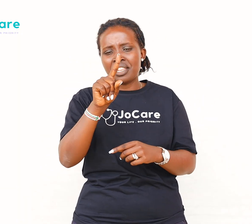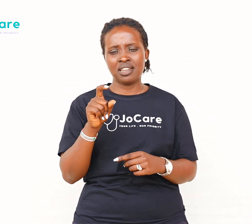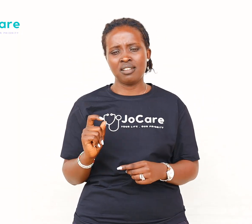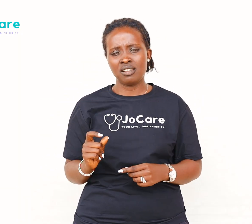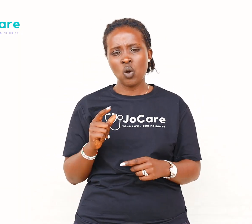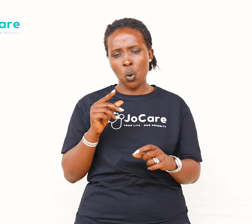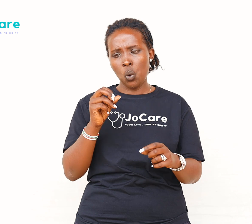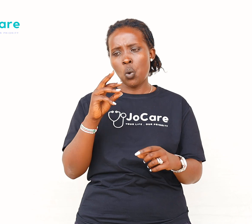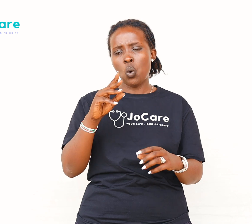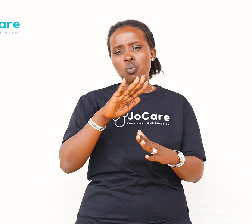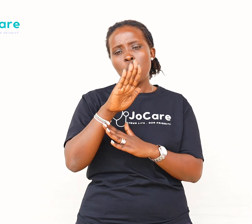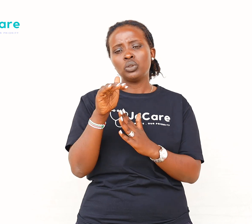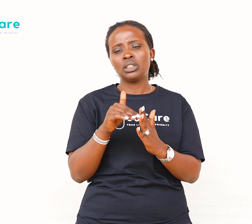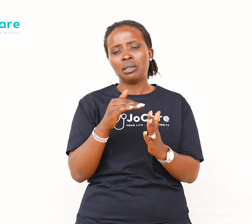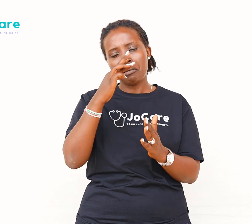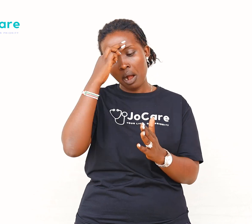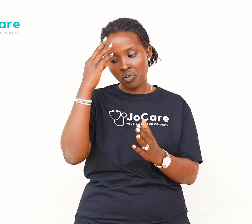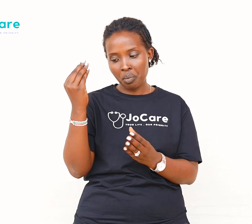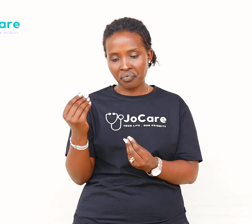biterwa n'amafaranga umuntu afite?